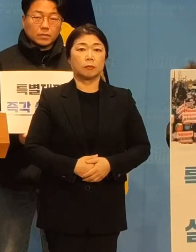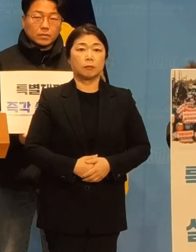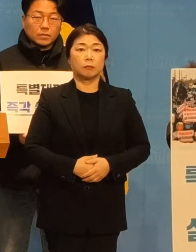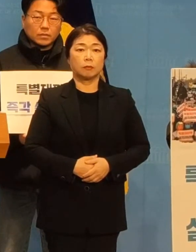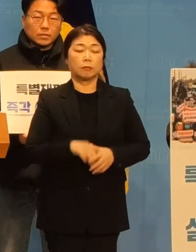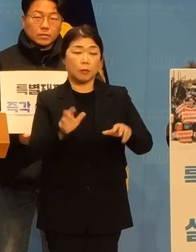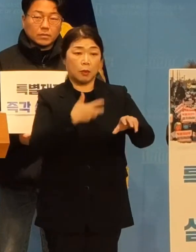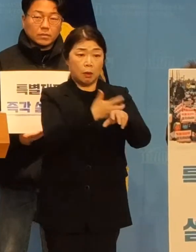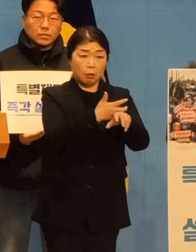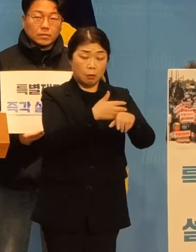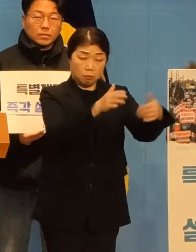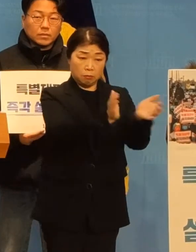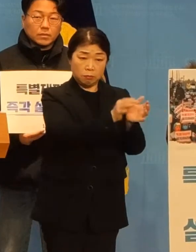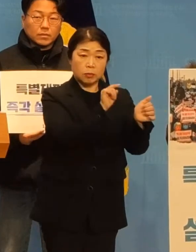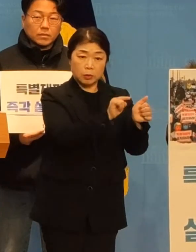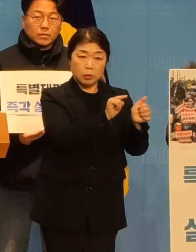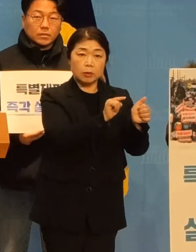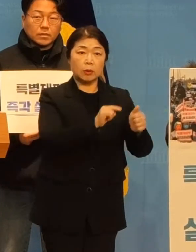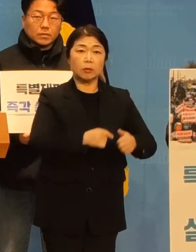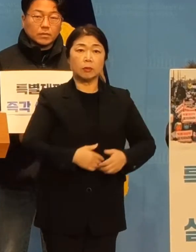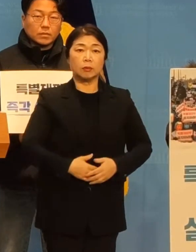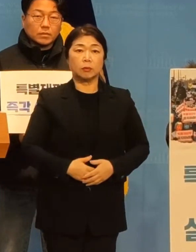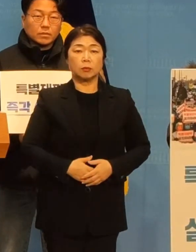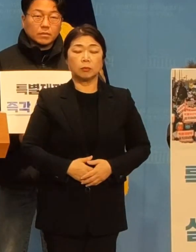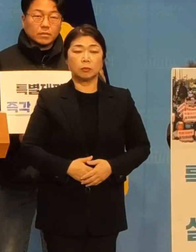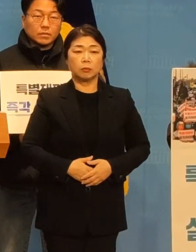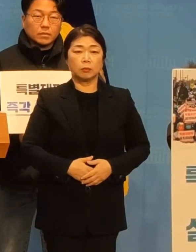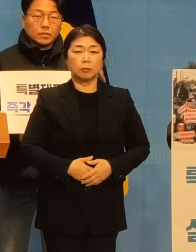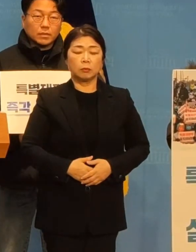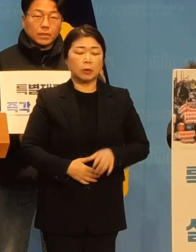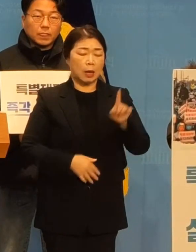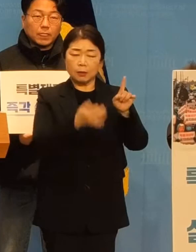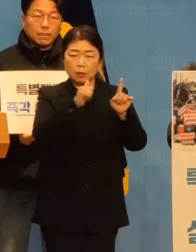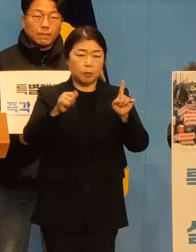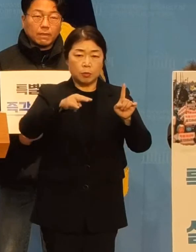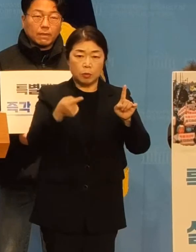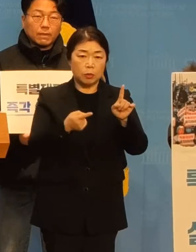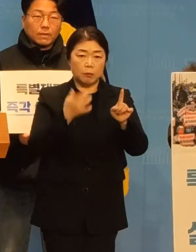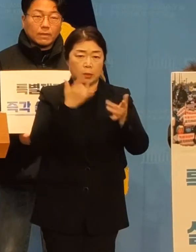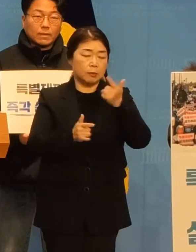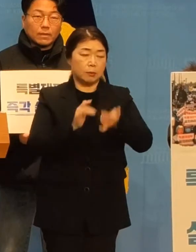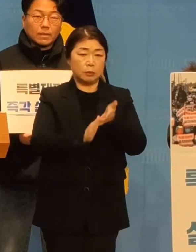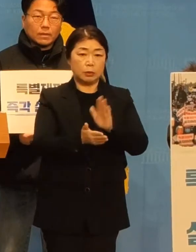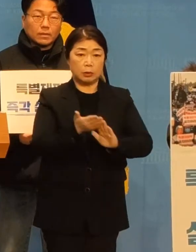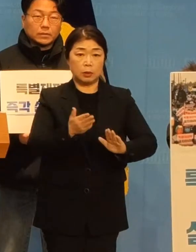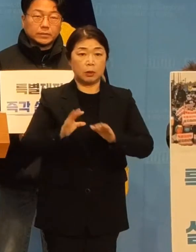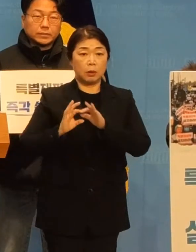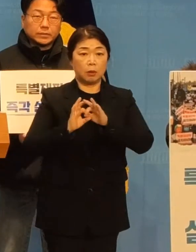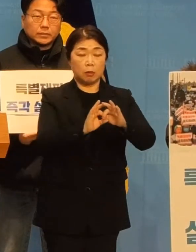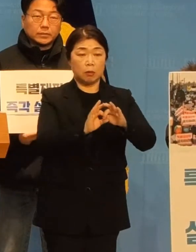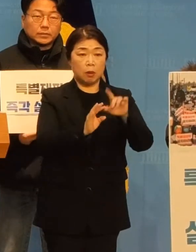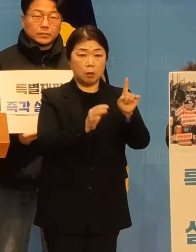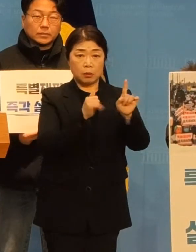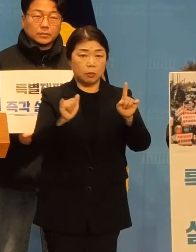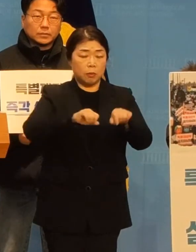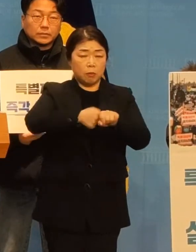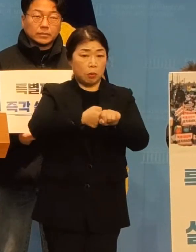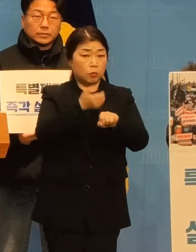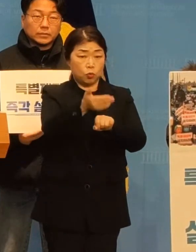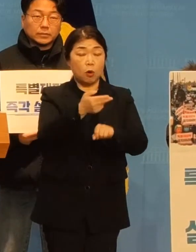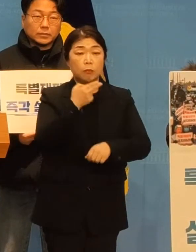내란 세력들이 단 한 명도, 내란이 1년이 지난 지금까지도 한 명도 처벌받지 않고 있는